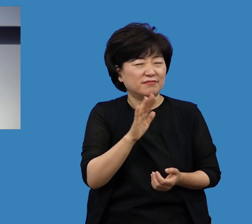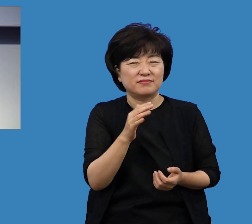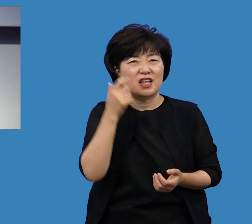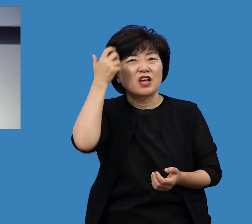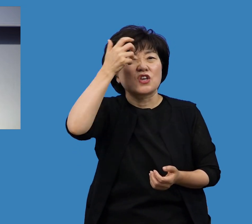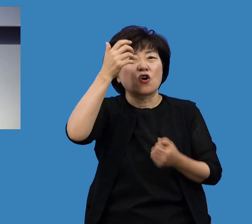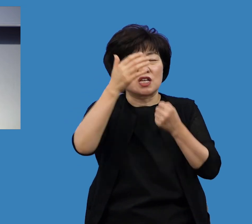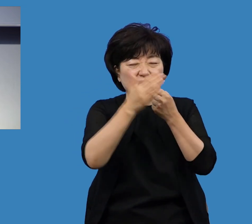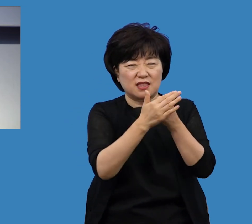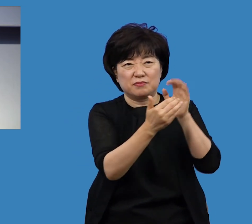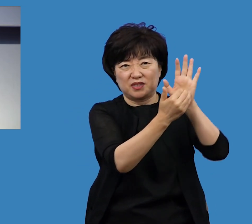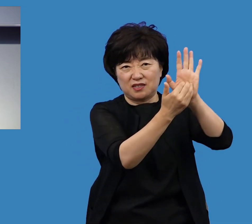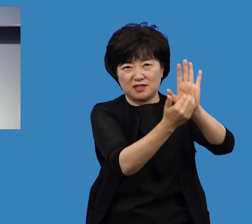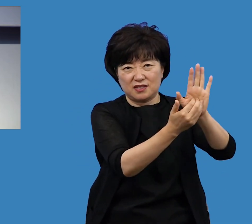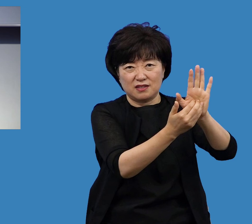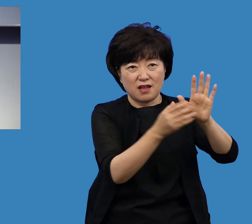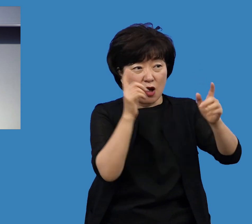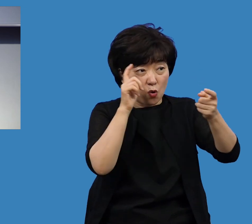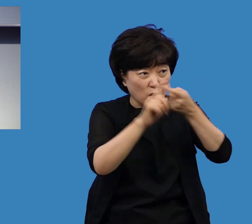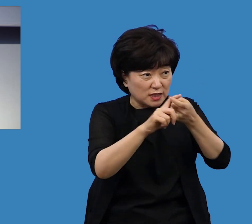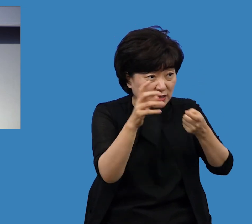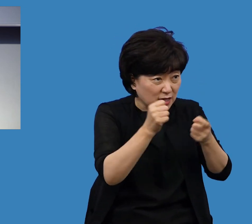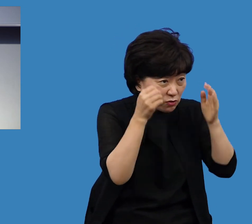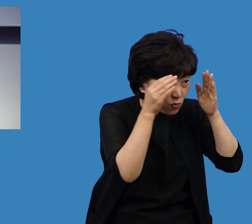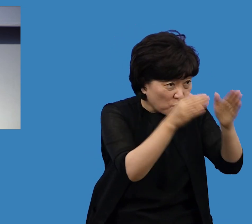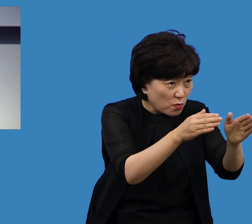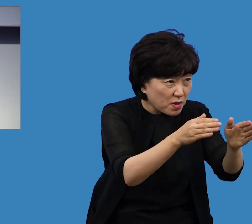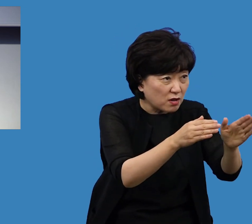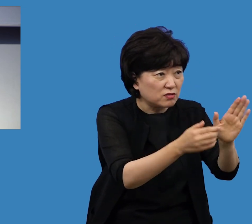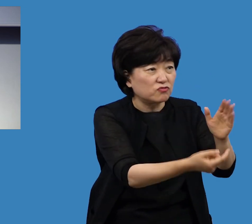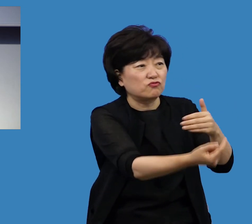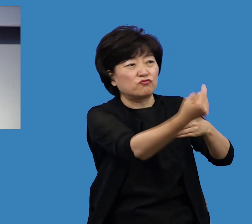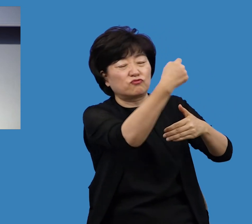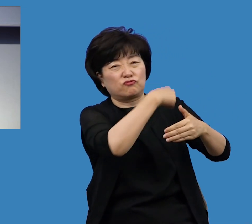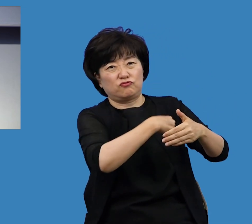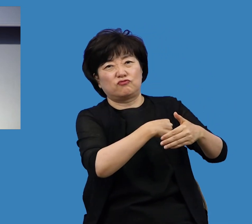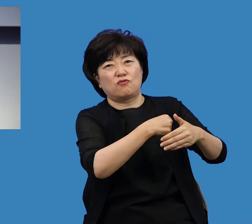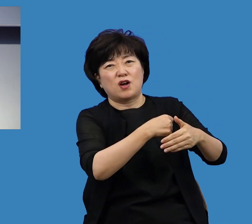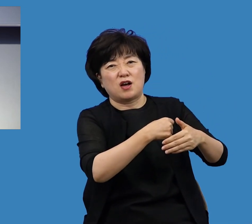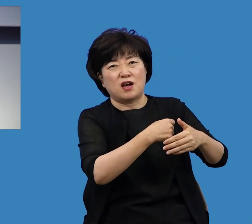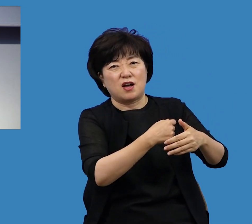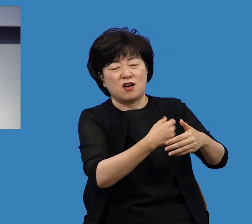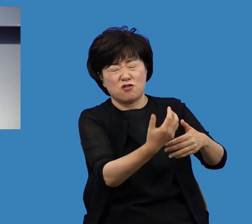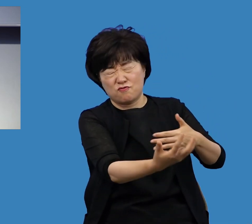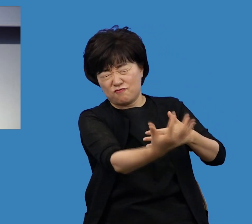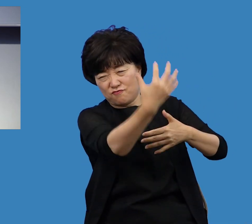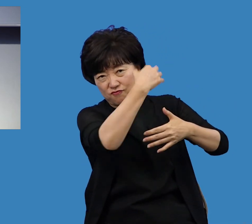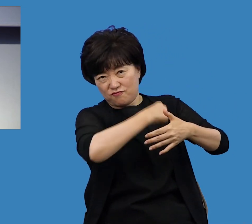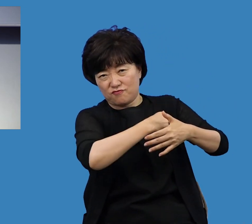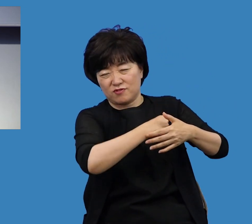관심을 가지고 계속 보면요, 그 영은 훅 들어와. 아닐 것 같아요? 훅 들어와요, 훅.